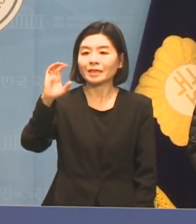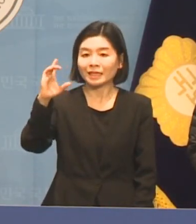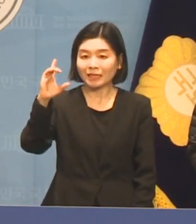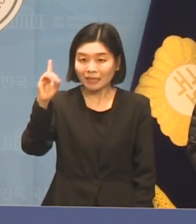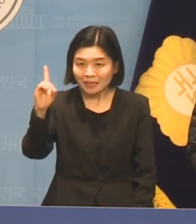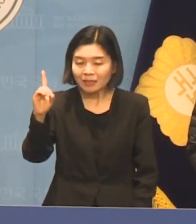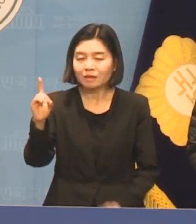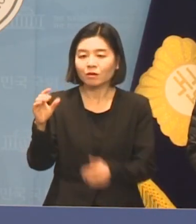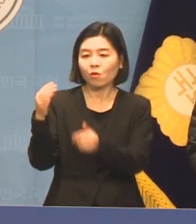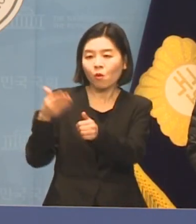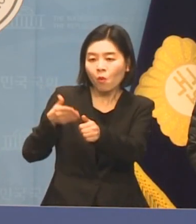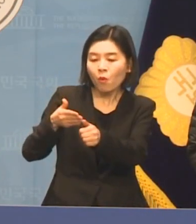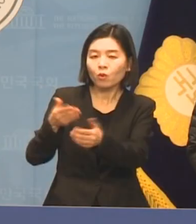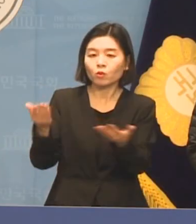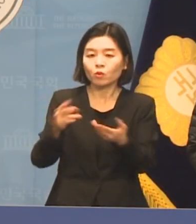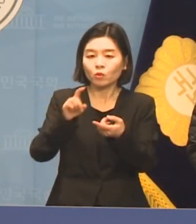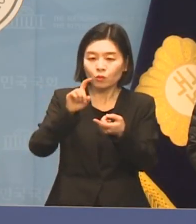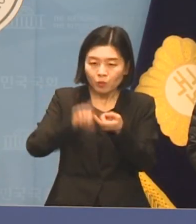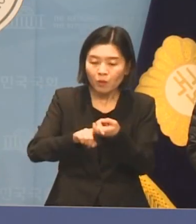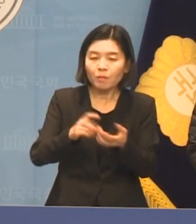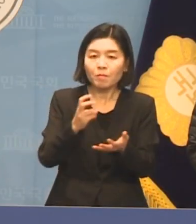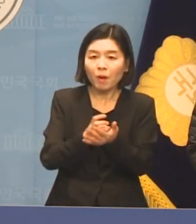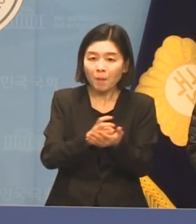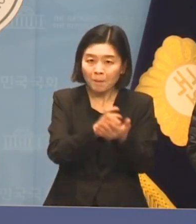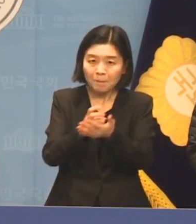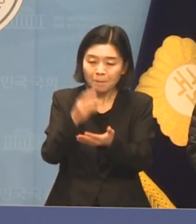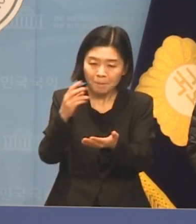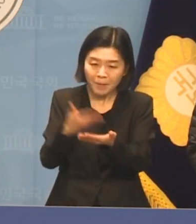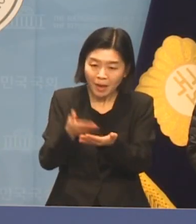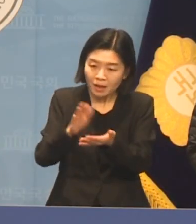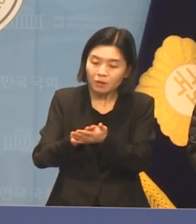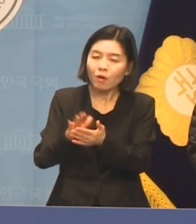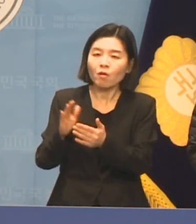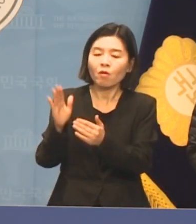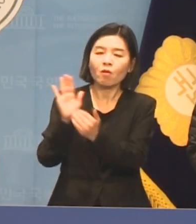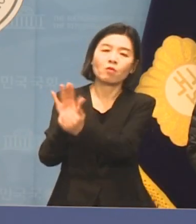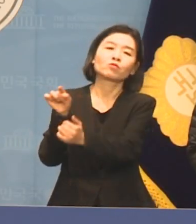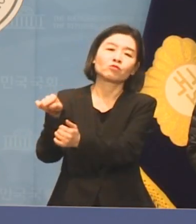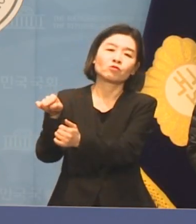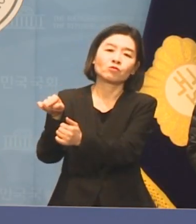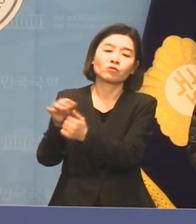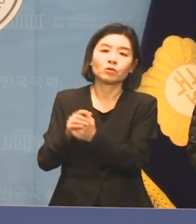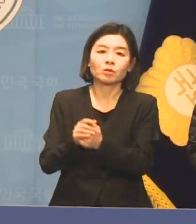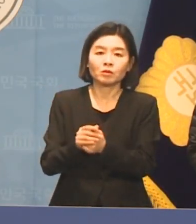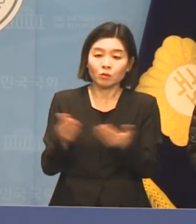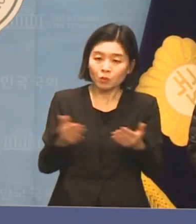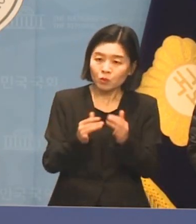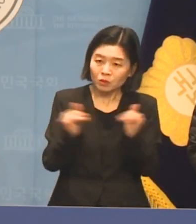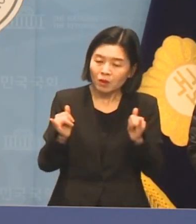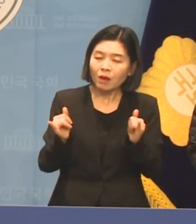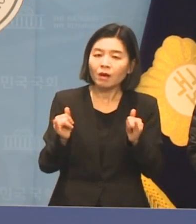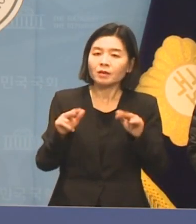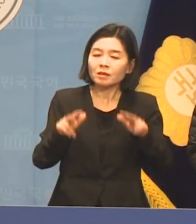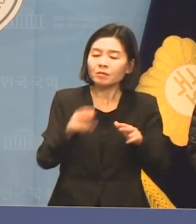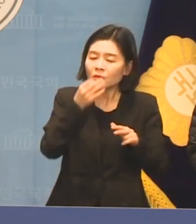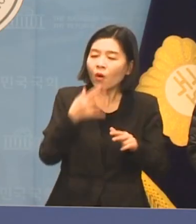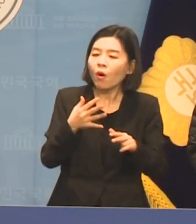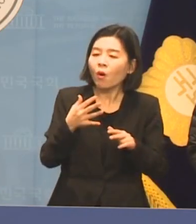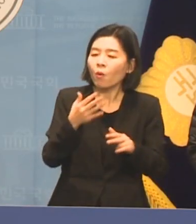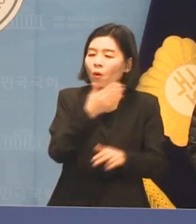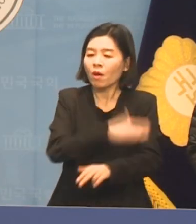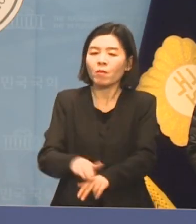거부했습니다. 더 이상 사각지대에 방치된 노동자들의 목소리를 외면할 수는 없습니다. 노조법 23조